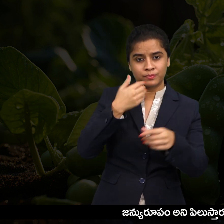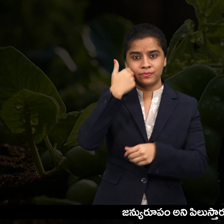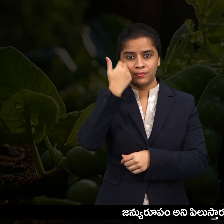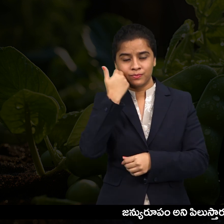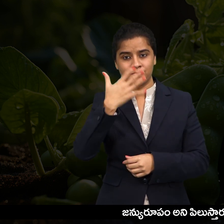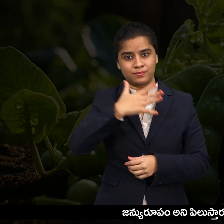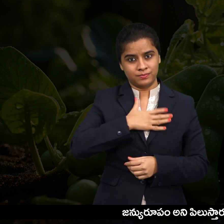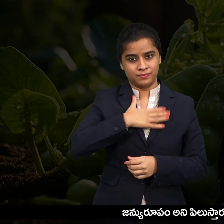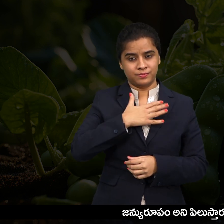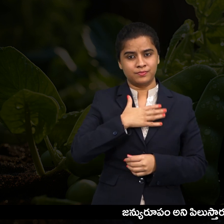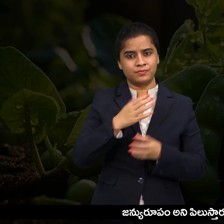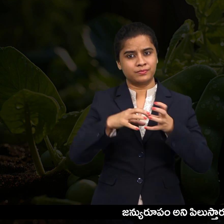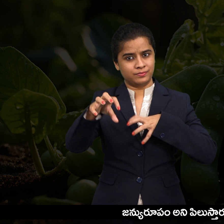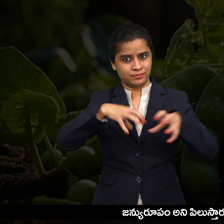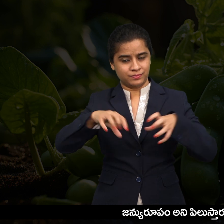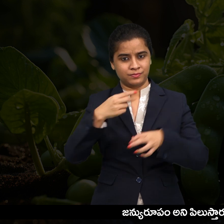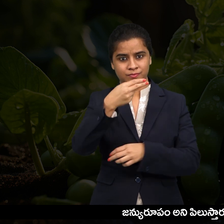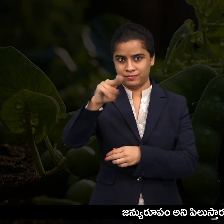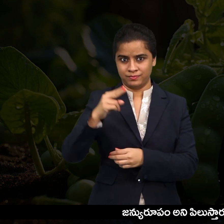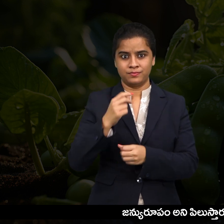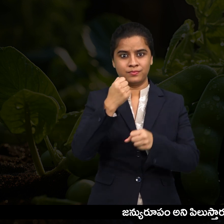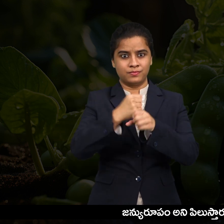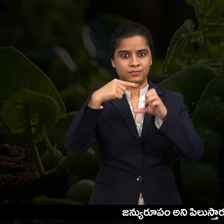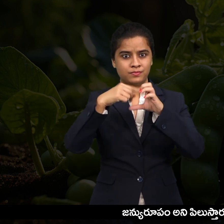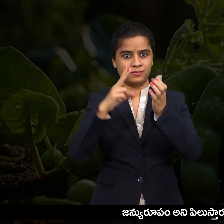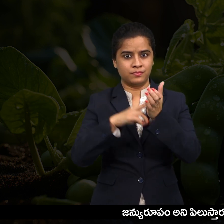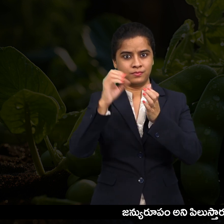అని పిలుస్తారు మరియు జన్యురూప నిష్పత్తి